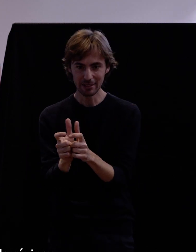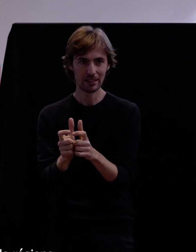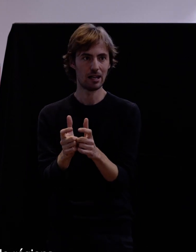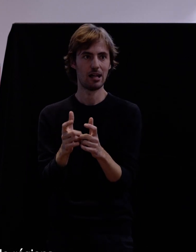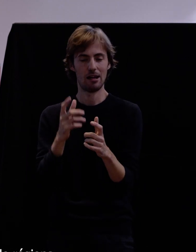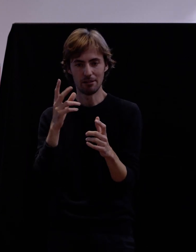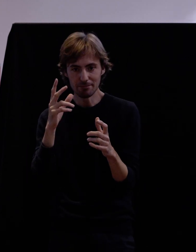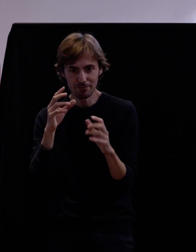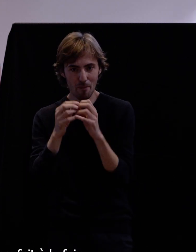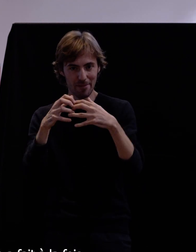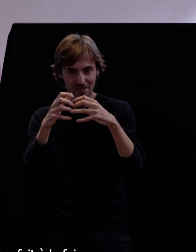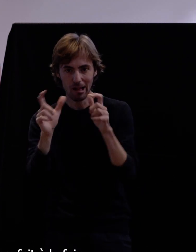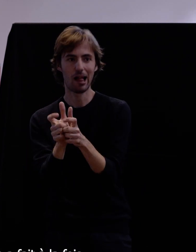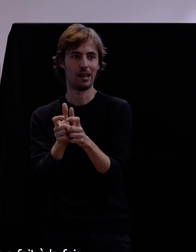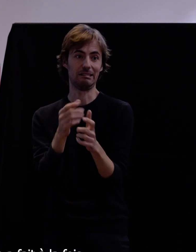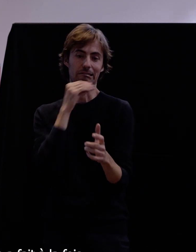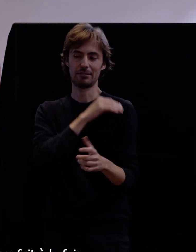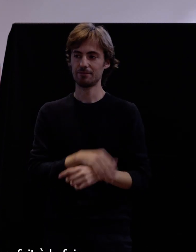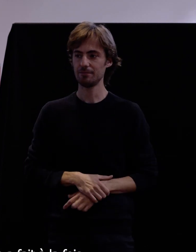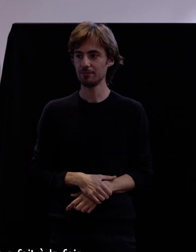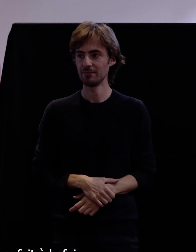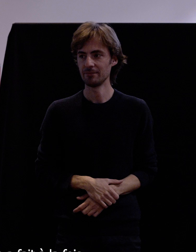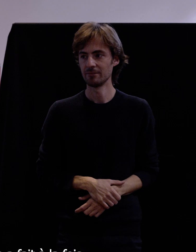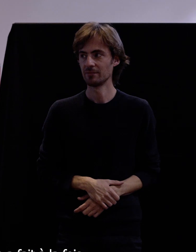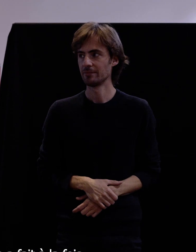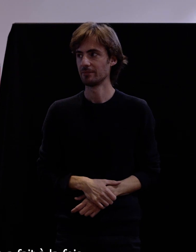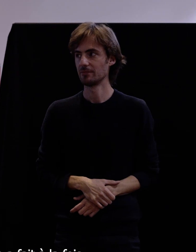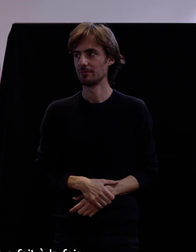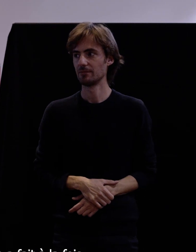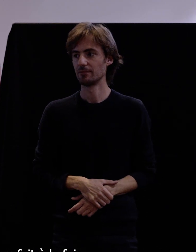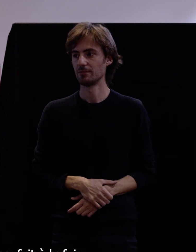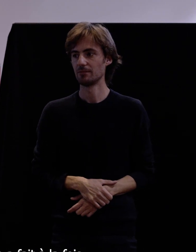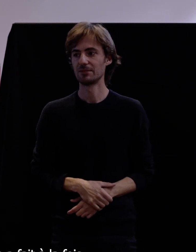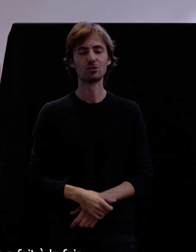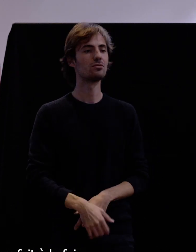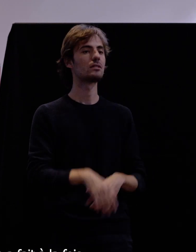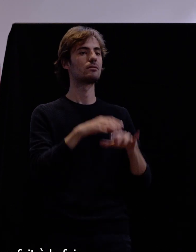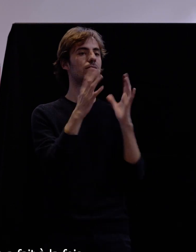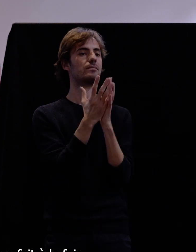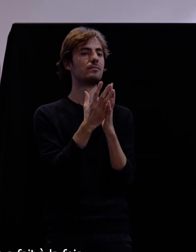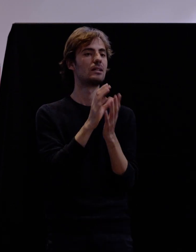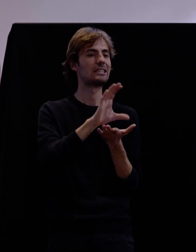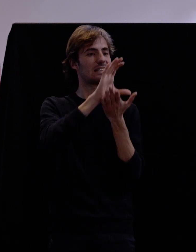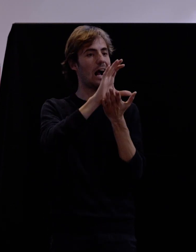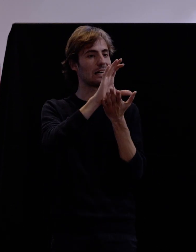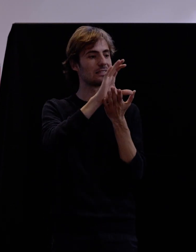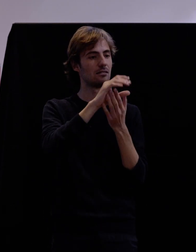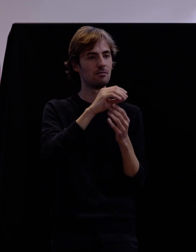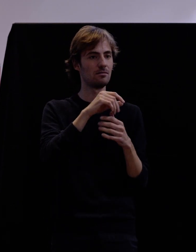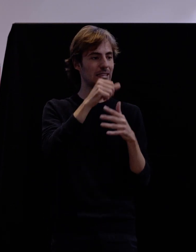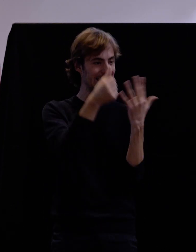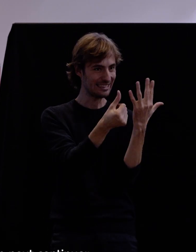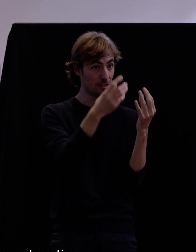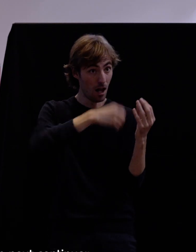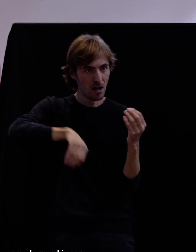des tractus olfactifs. Donc, une fois qu'on a fait à la fois l'acronyme plus ces 4 choses, on s'est dit